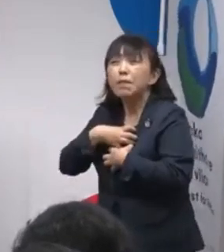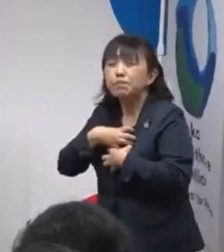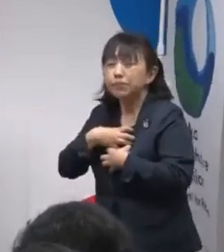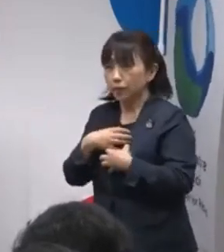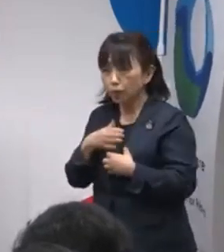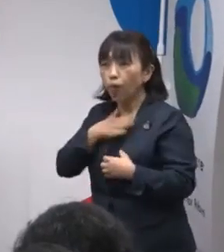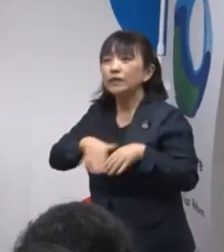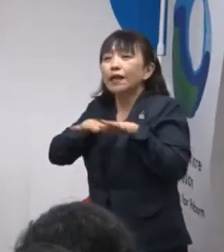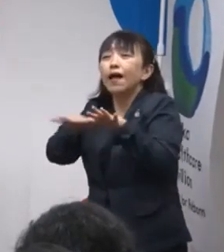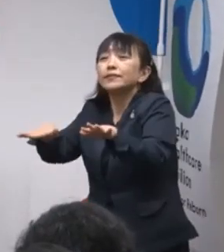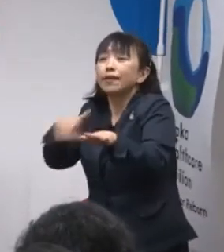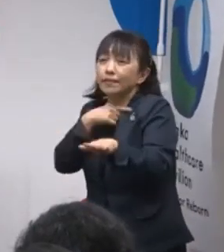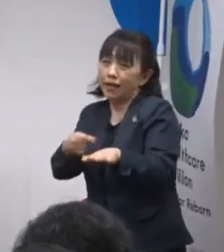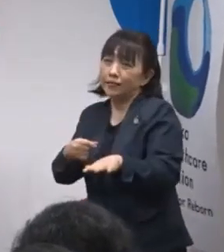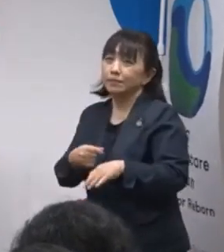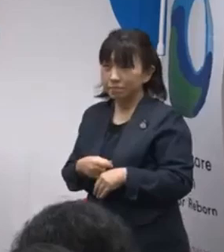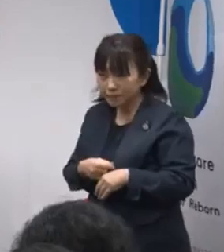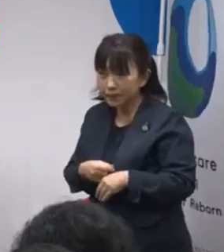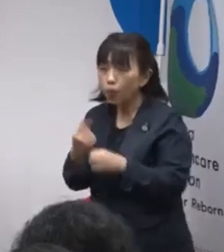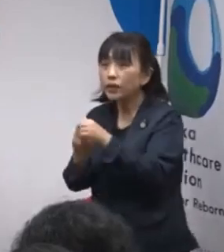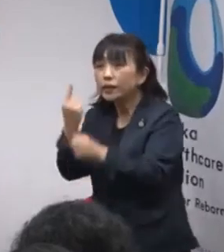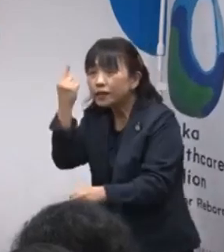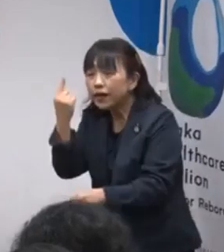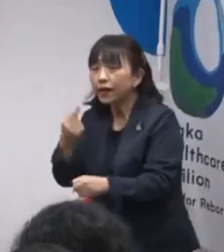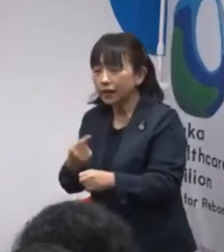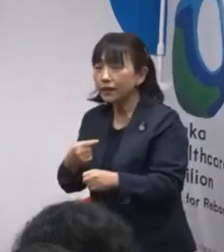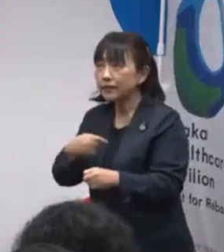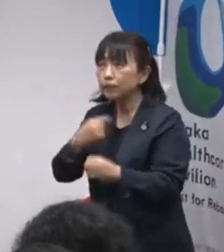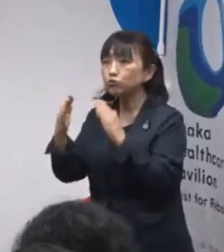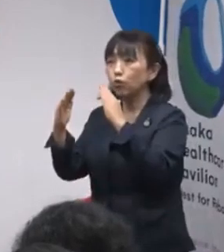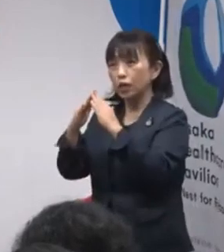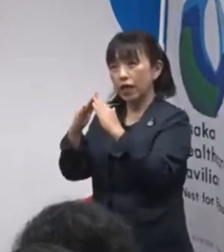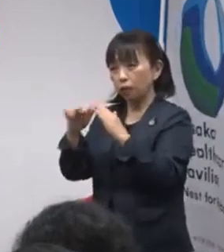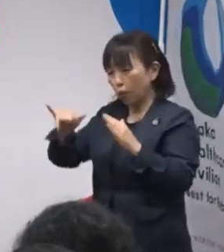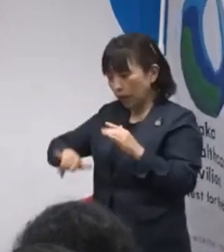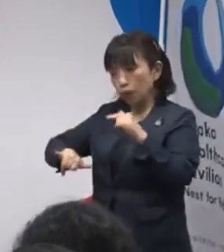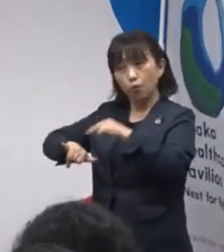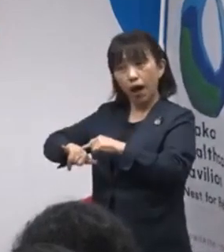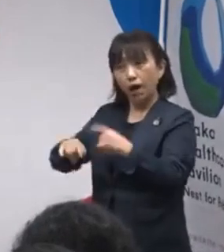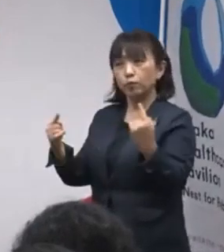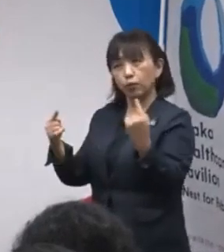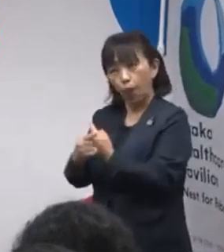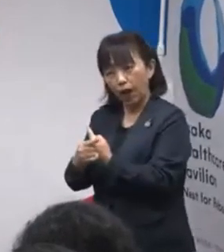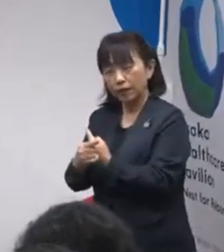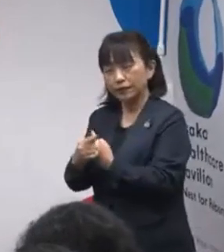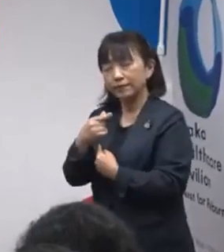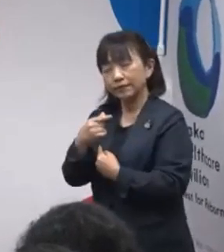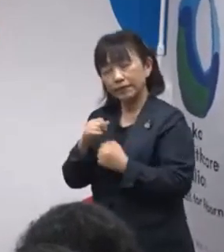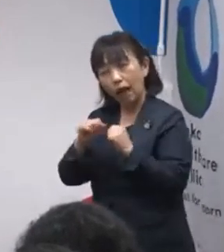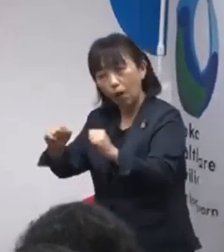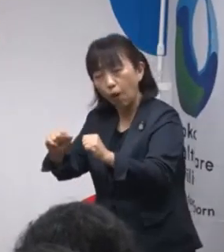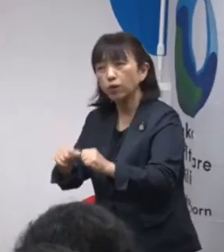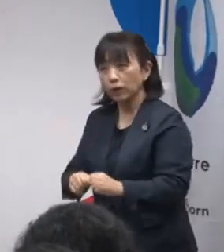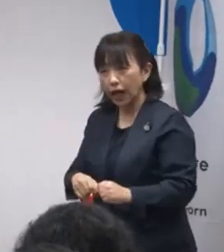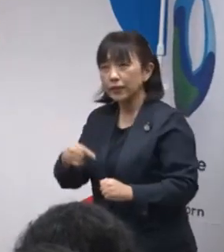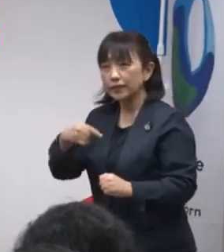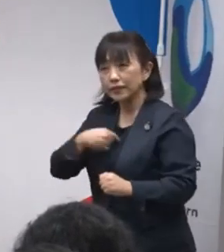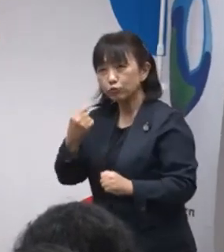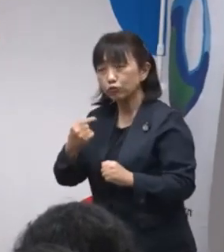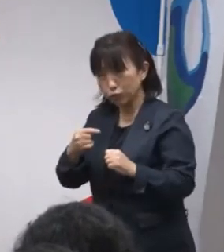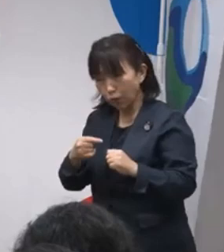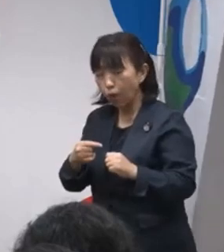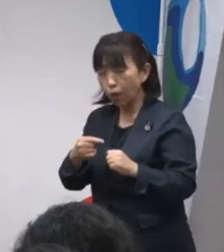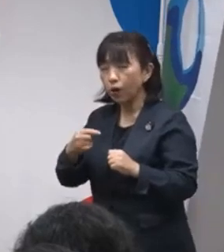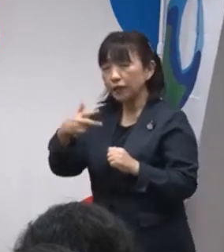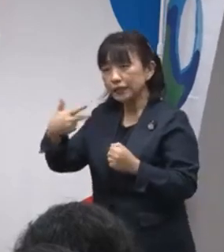らなと思います。そしてそれをきっかけに、じゃあ自分の自宅の固定電話も交換しようかと、そして自分の市町にはそういった交換の補助がある